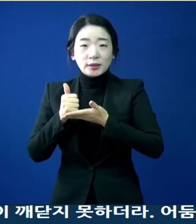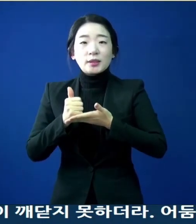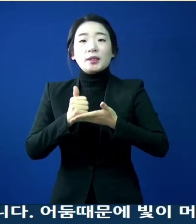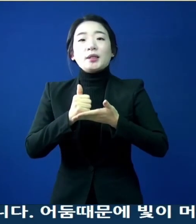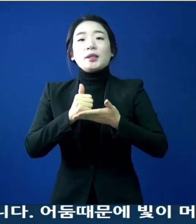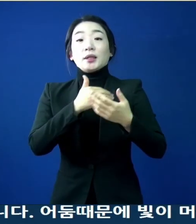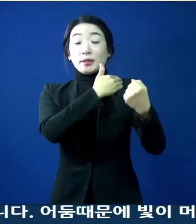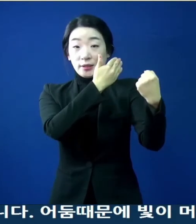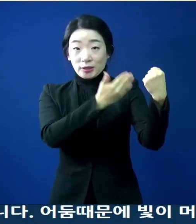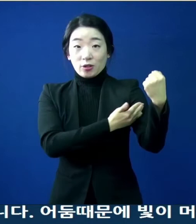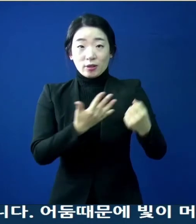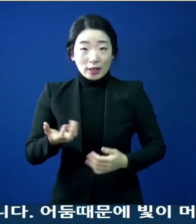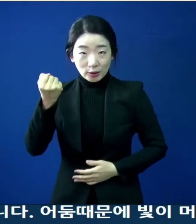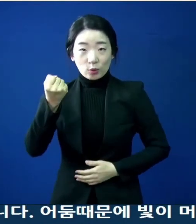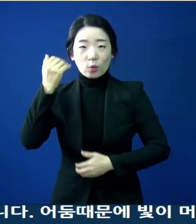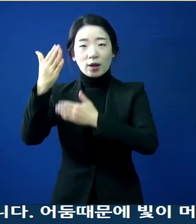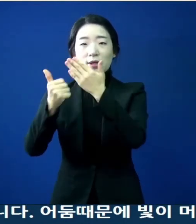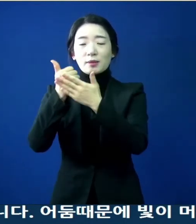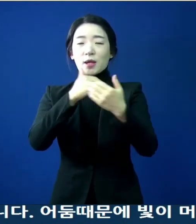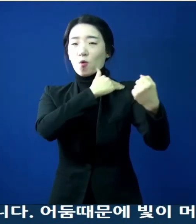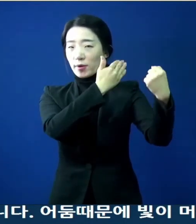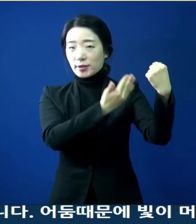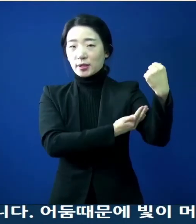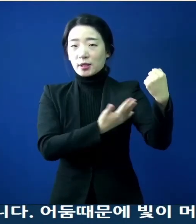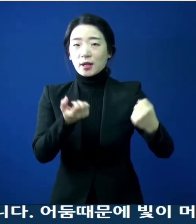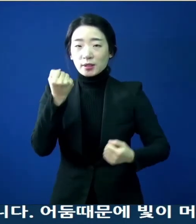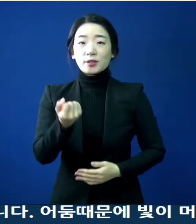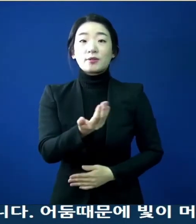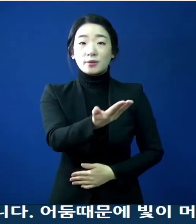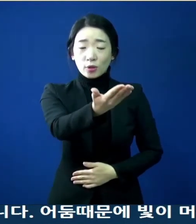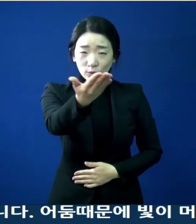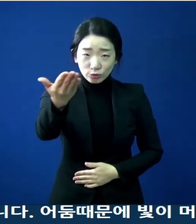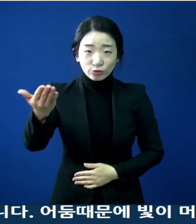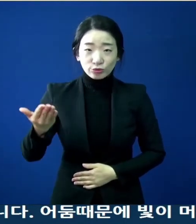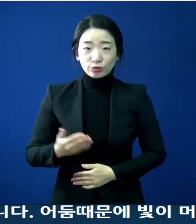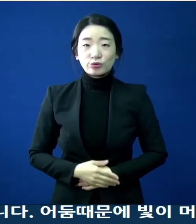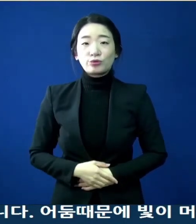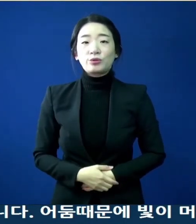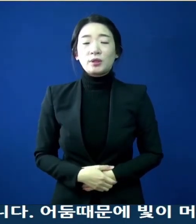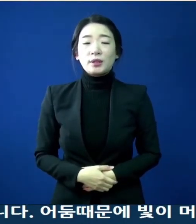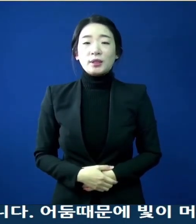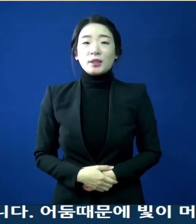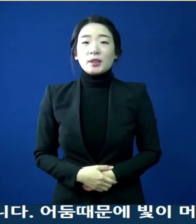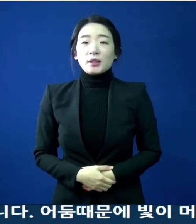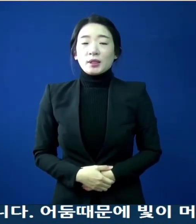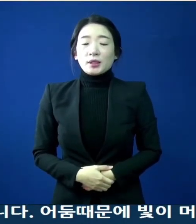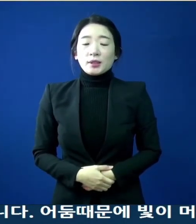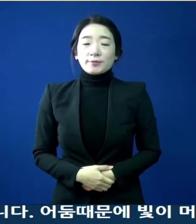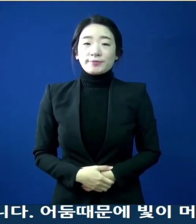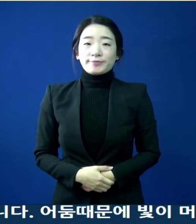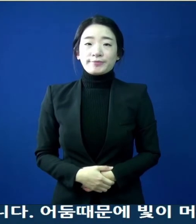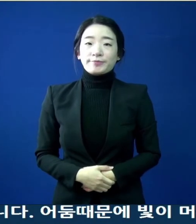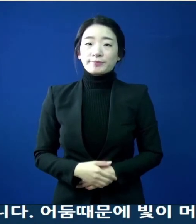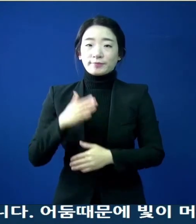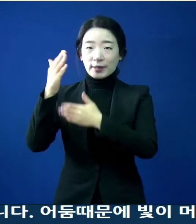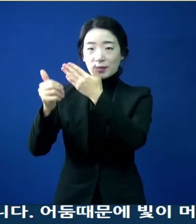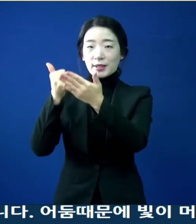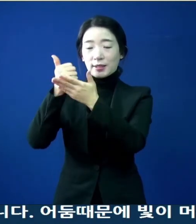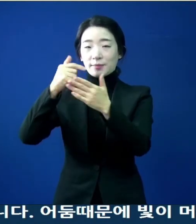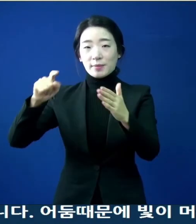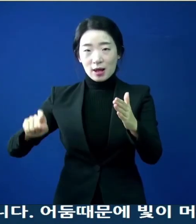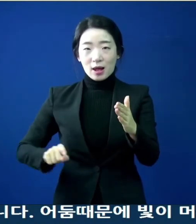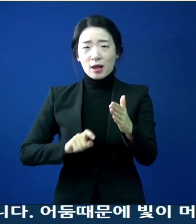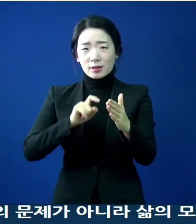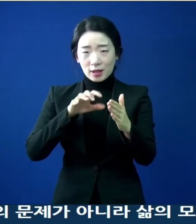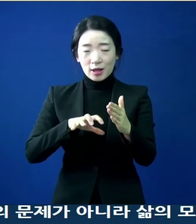있는 하나님의 자녀의 권세를 갖고 있는 우리 충현의 가족들, 하나님의 백성들은 하나님 안에